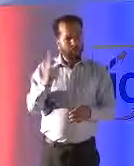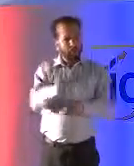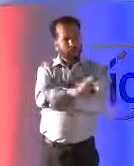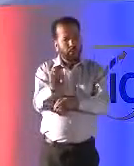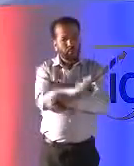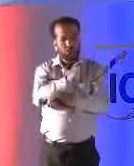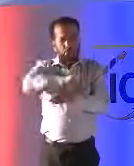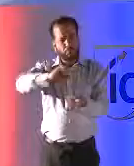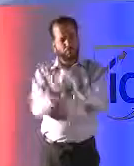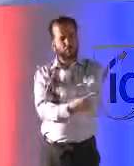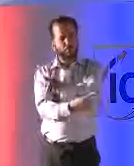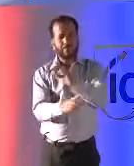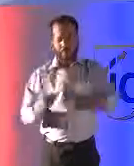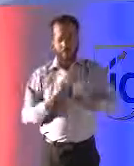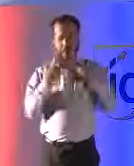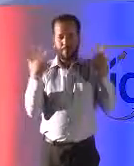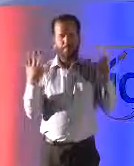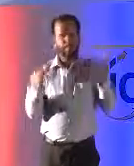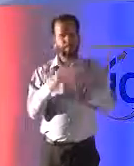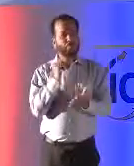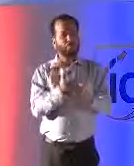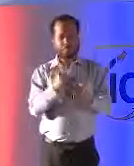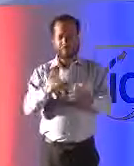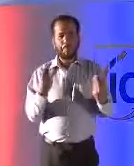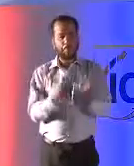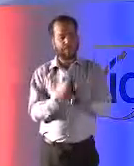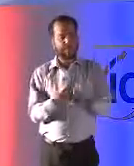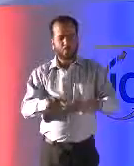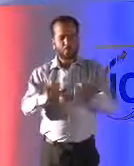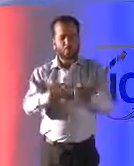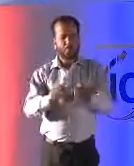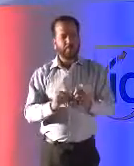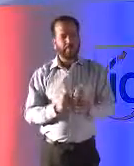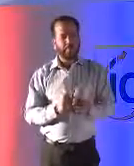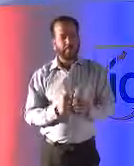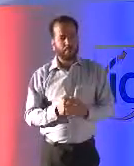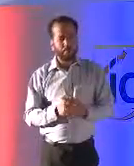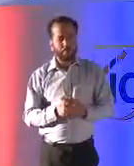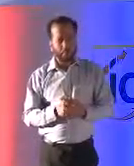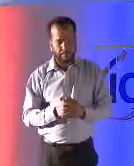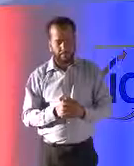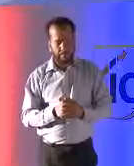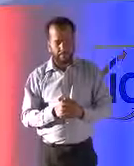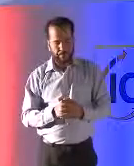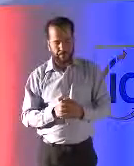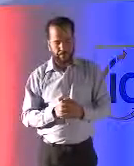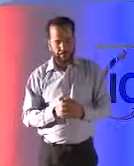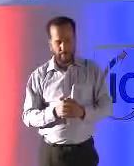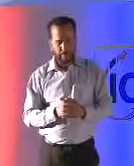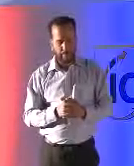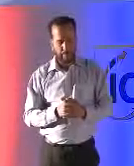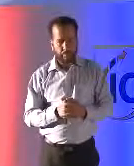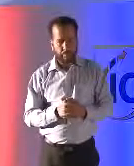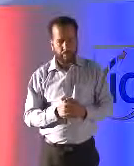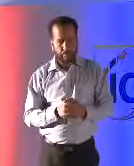التقنيات لتغيير حياة المستخدمين. There's a slide down there that shows Nuh 9 years ago. He